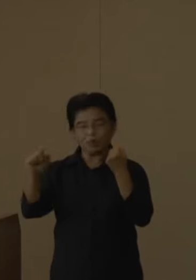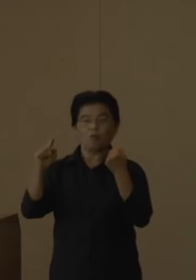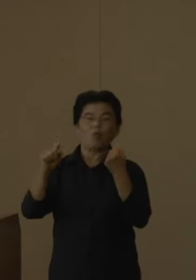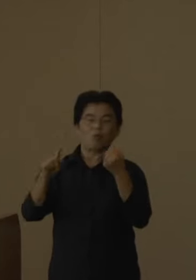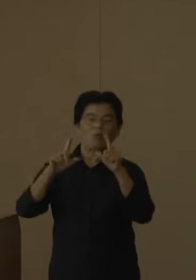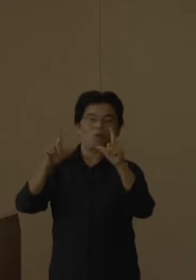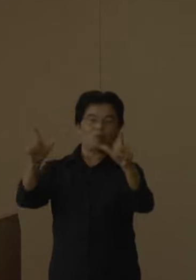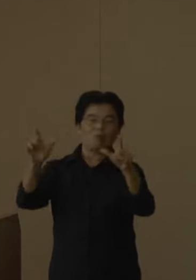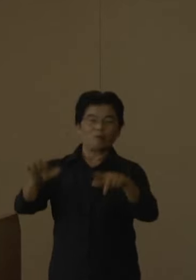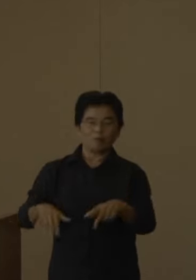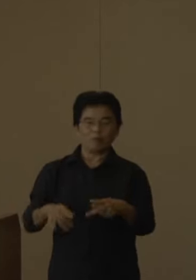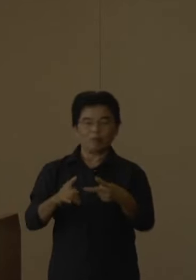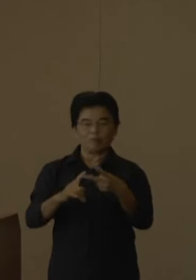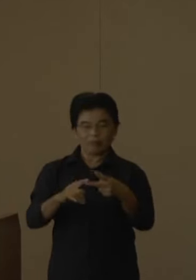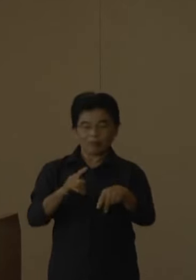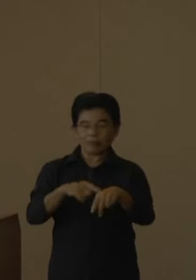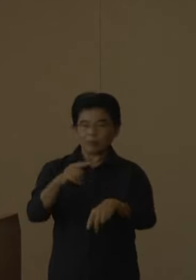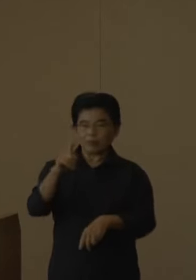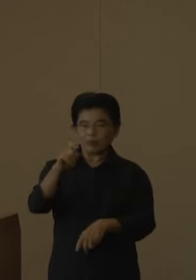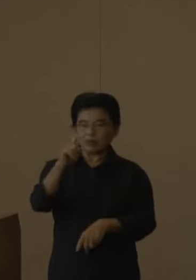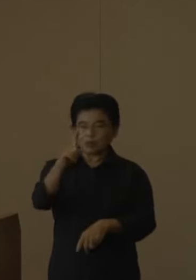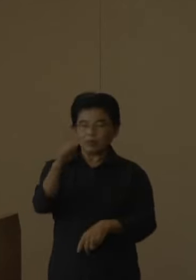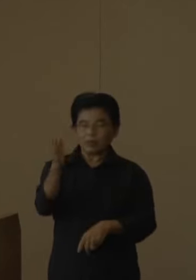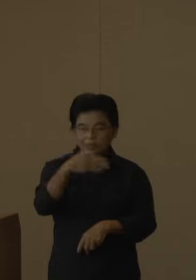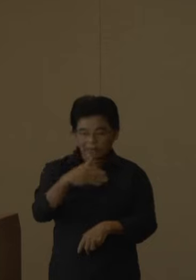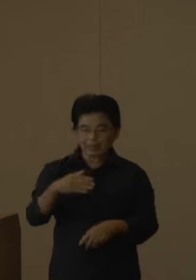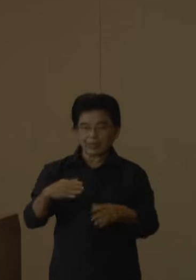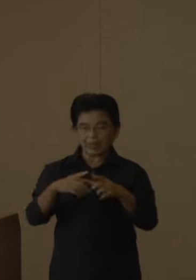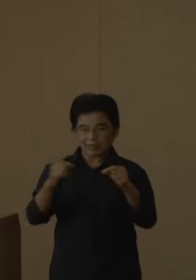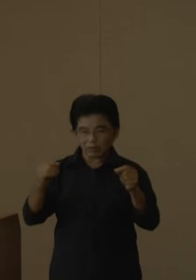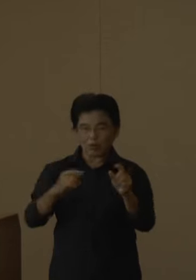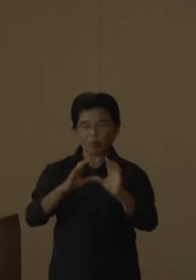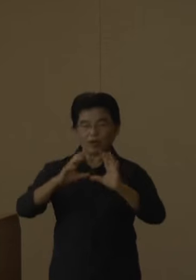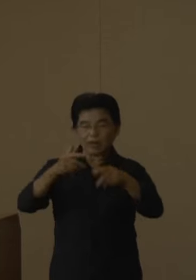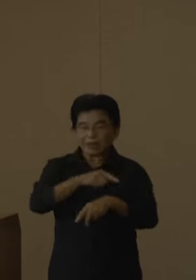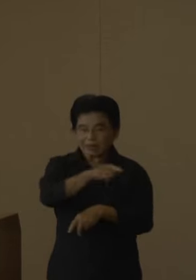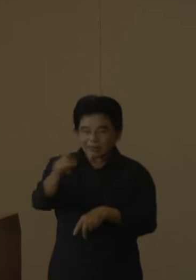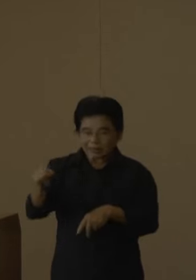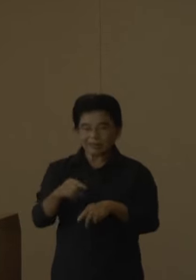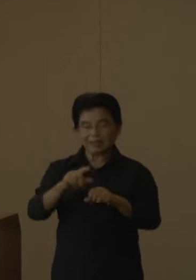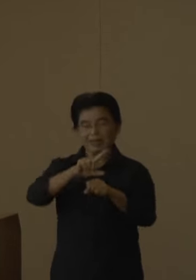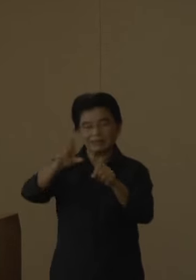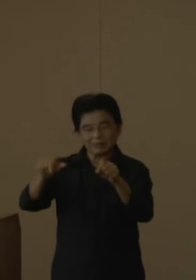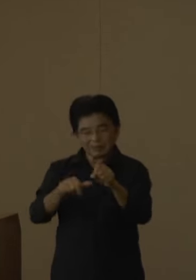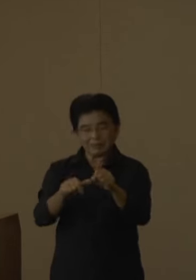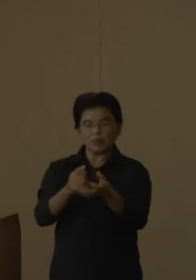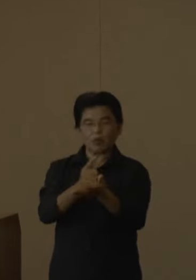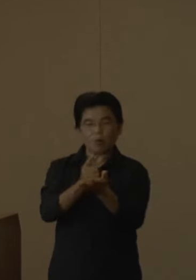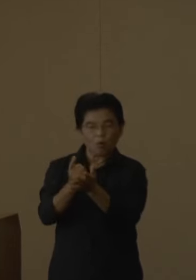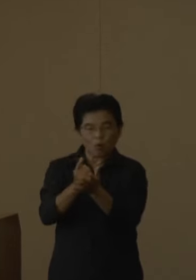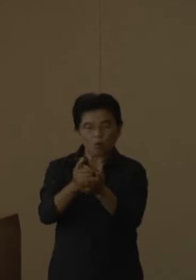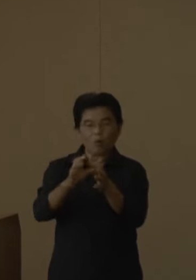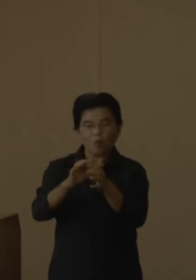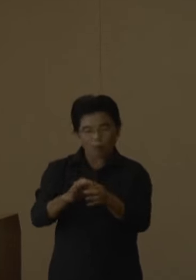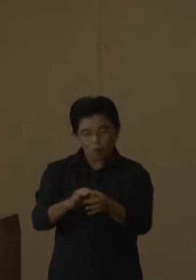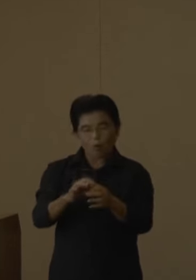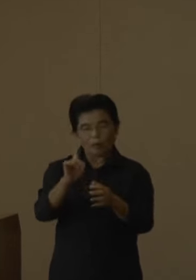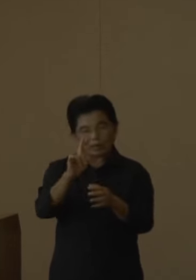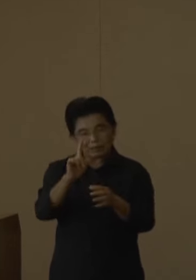能を披露します。11時からは国内外の SDGs の方向とポスト SDGs に向けてをテーマ